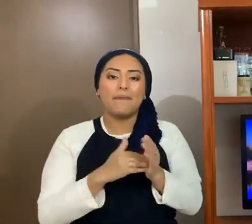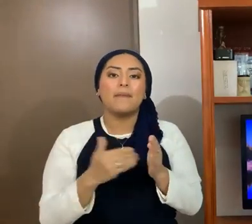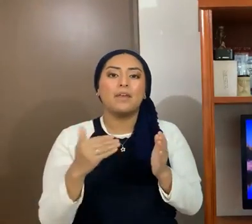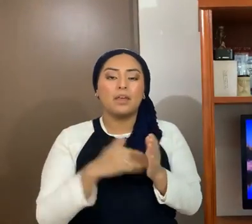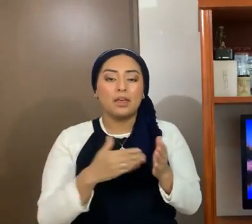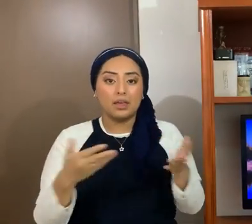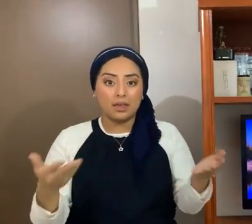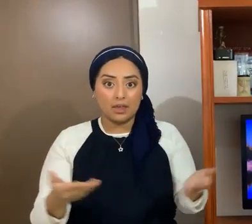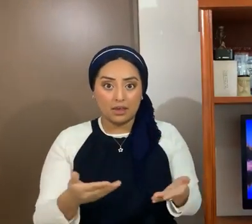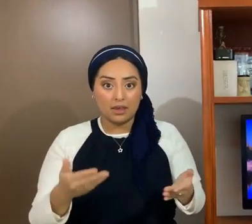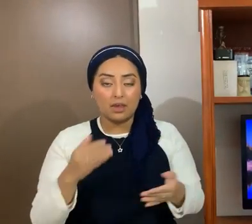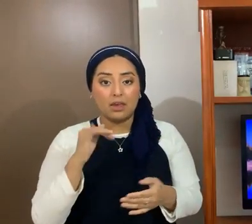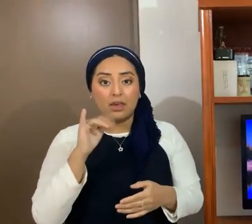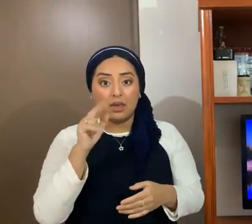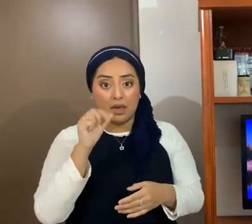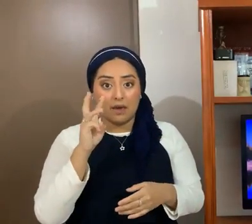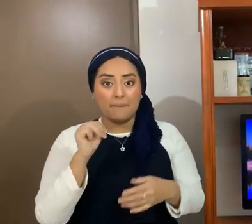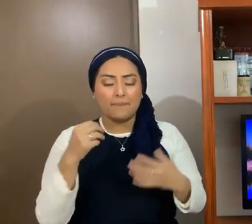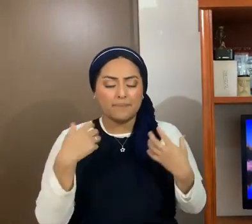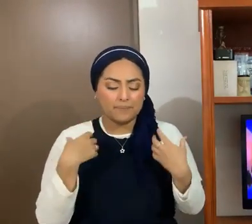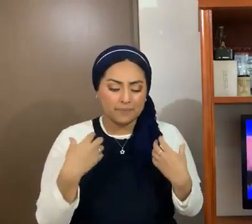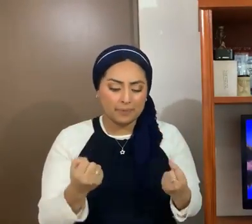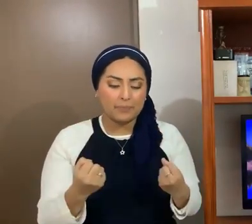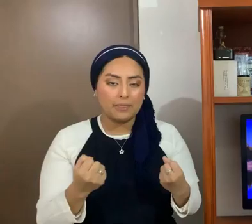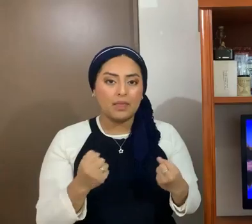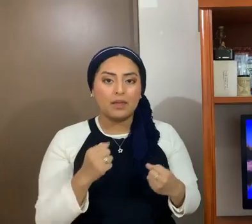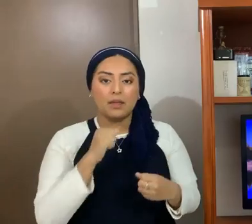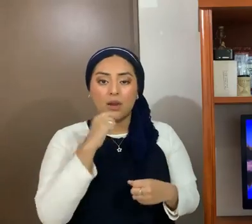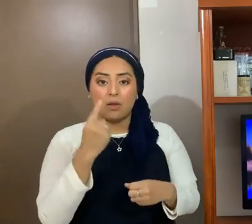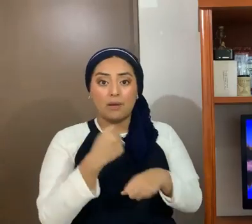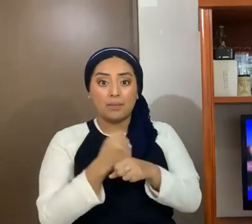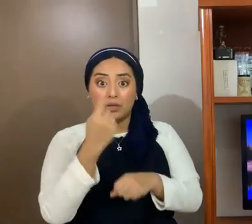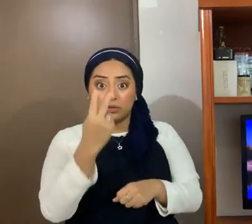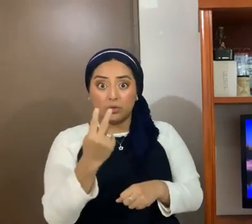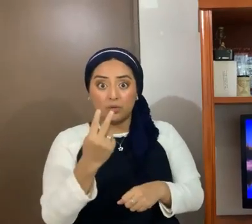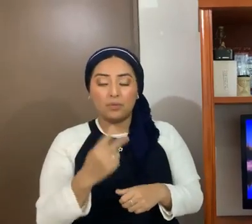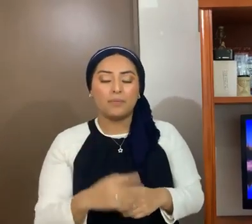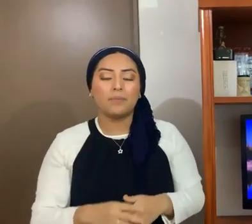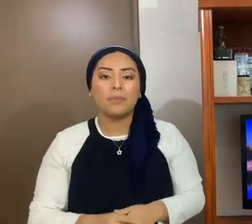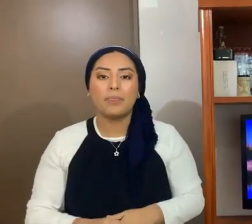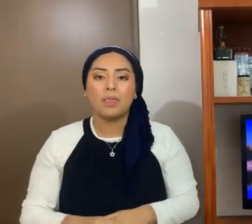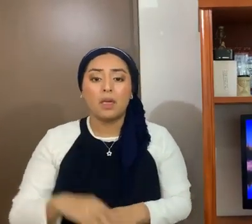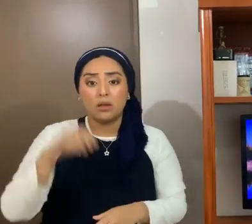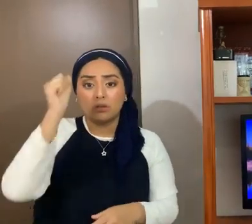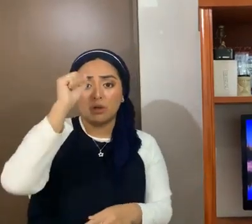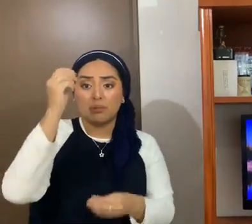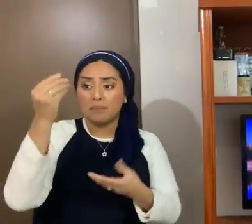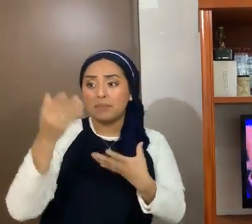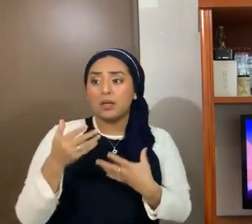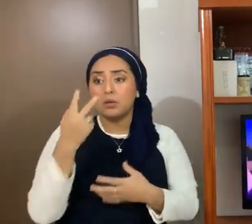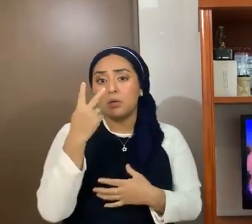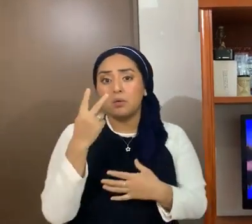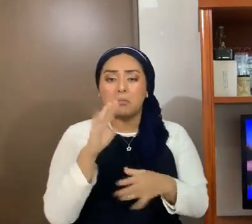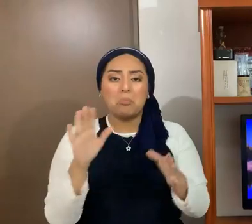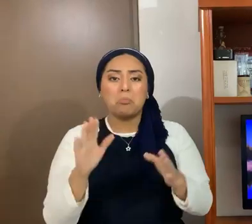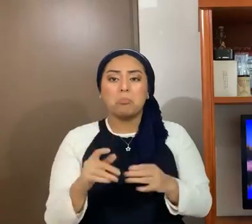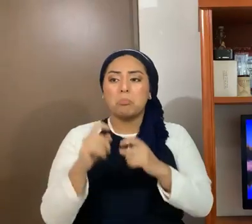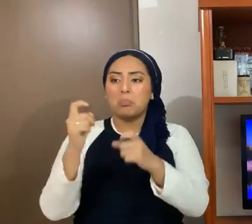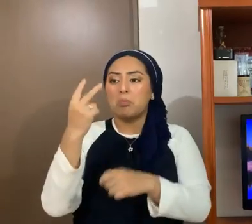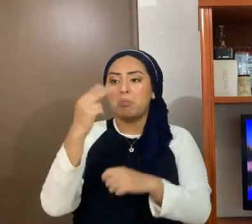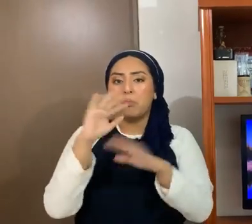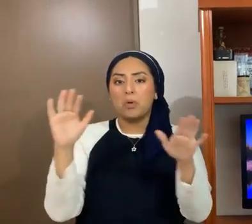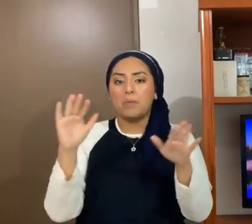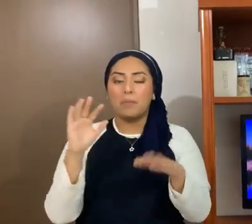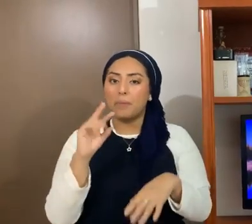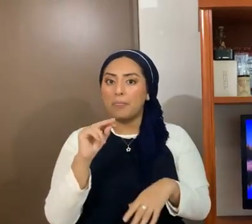constantemente. Aquí Hiram se estaba esforzando en no nada más hacer 2 columnas. Pues Salomón me encargó 2 columnas, aquí están 2